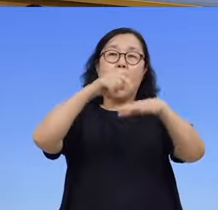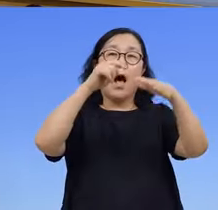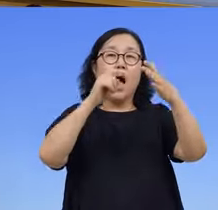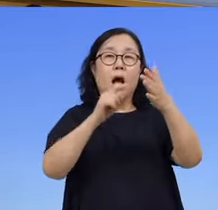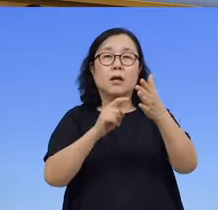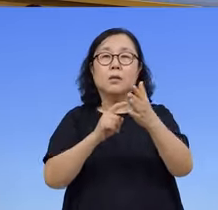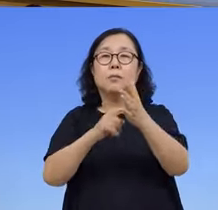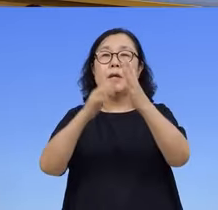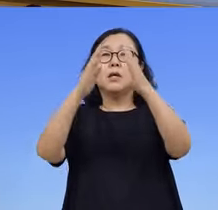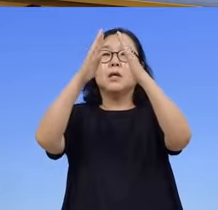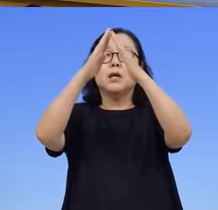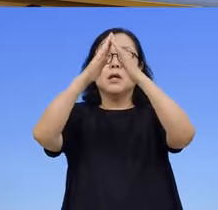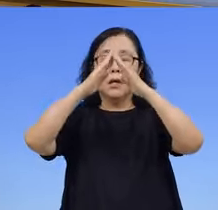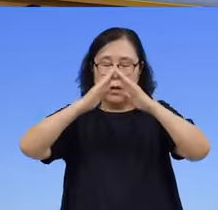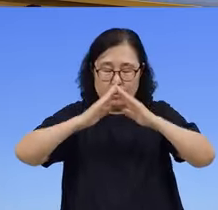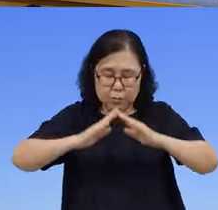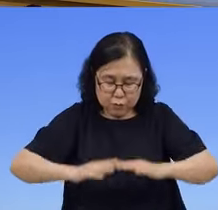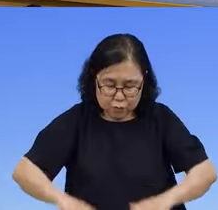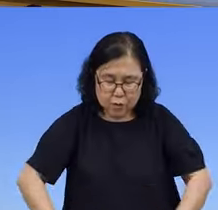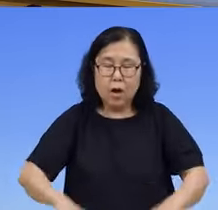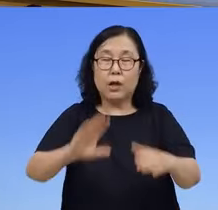마음이 무너질 때